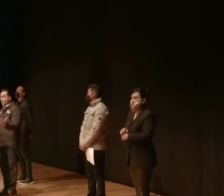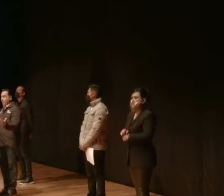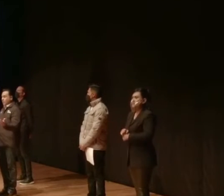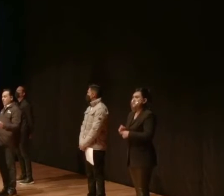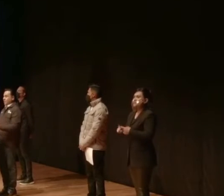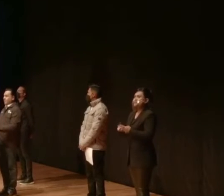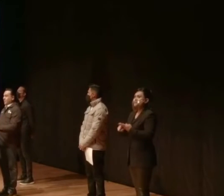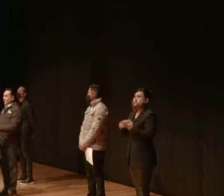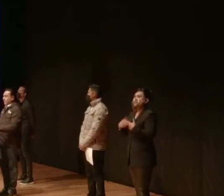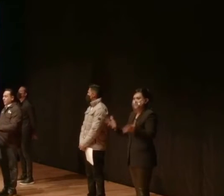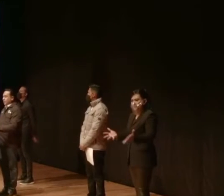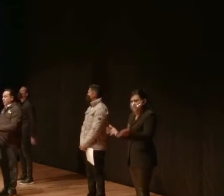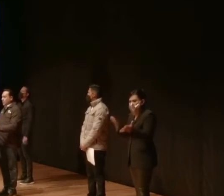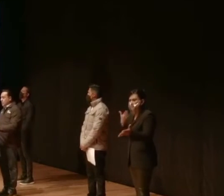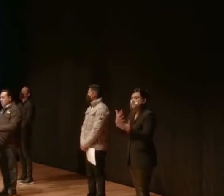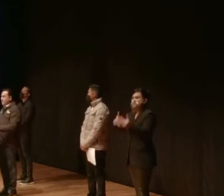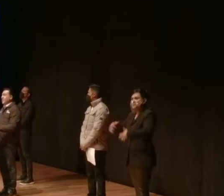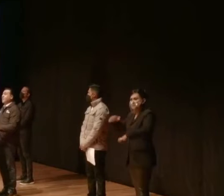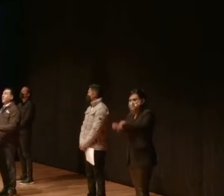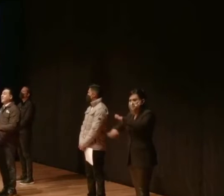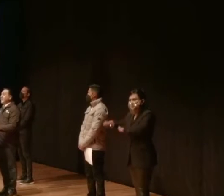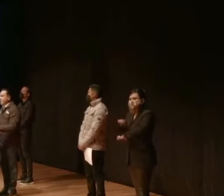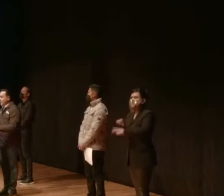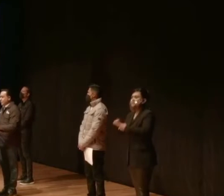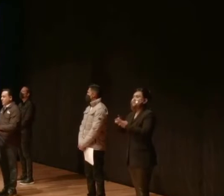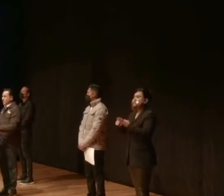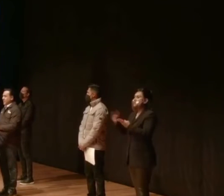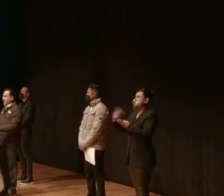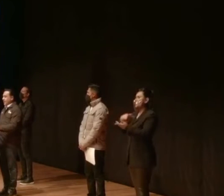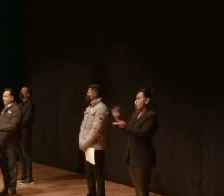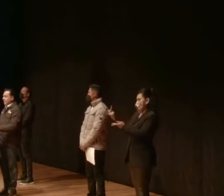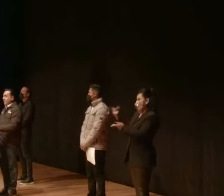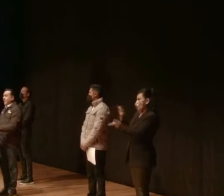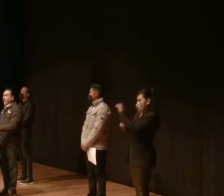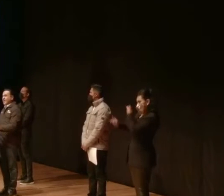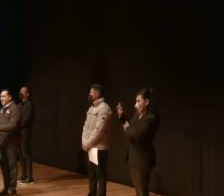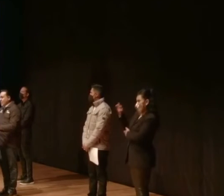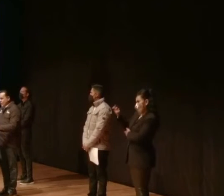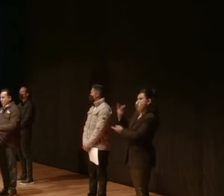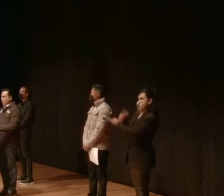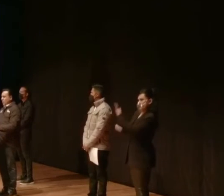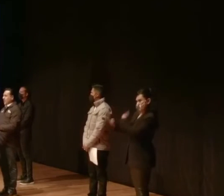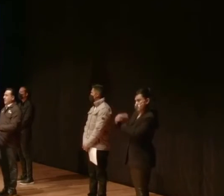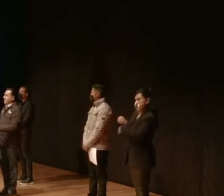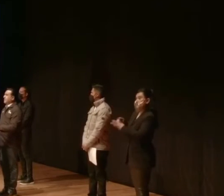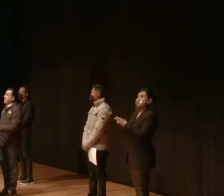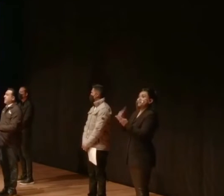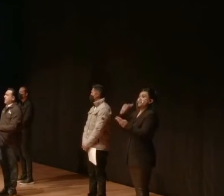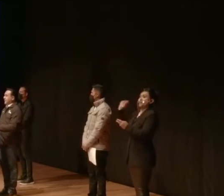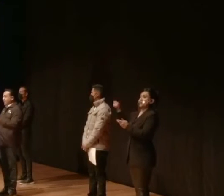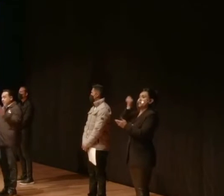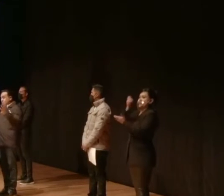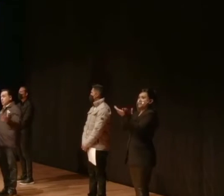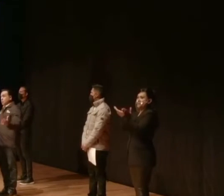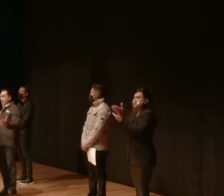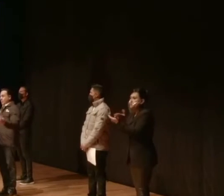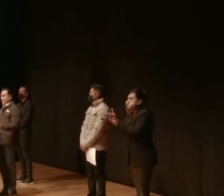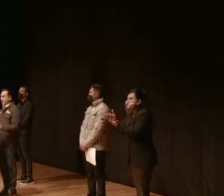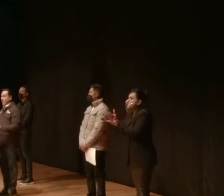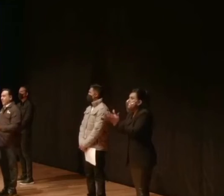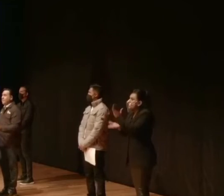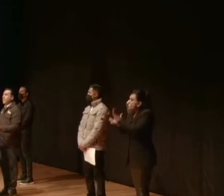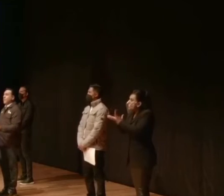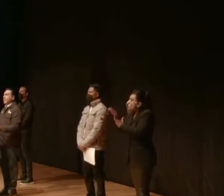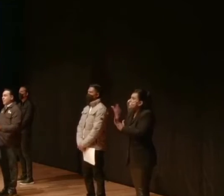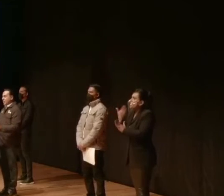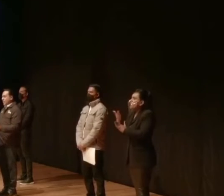emprendedor favorable, opciones de financiamiento empresarial, acceso a tecnologías, infraestructura